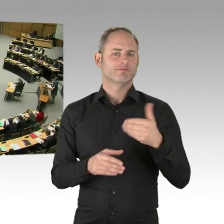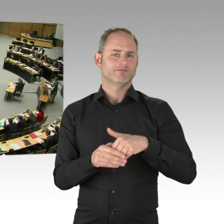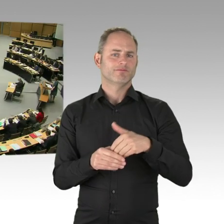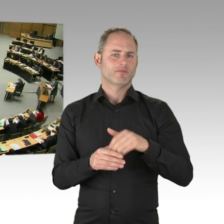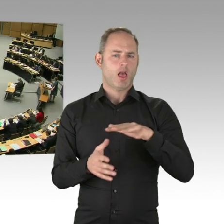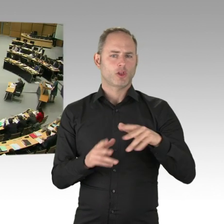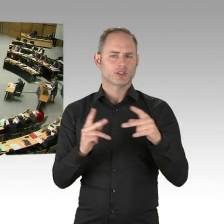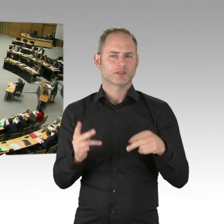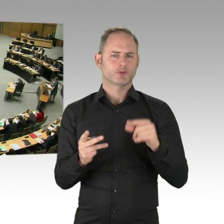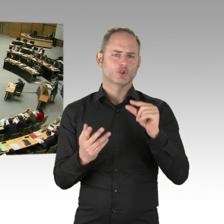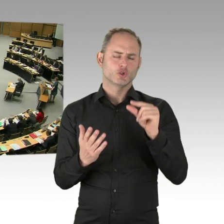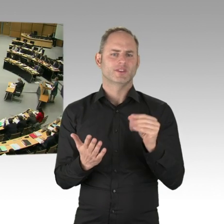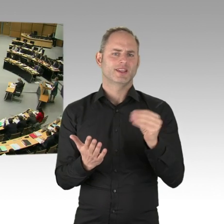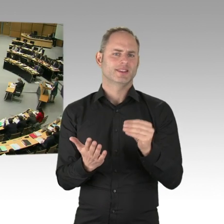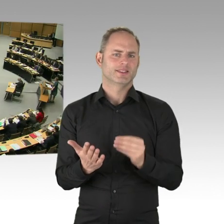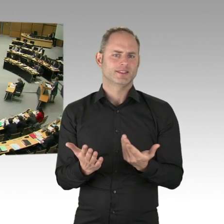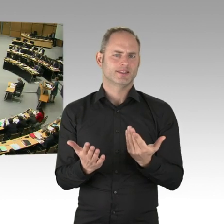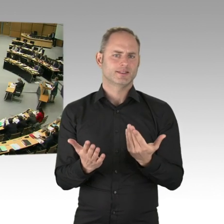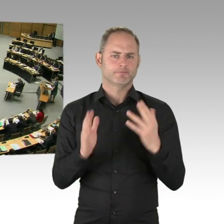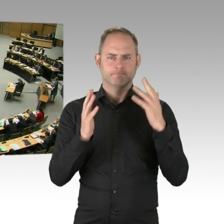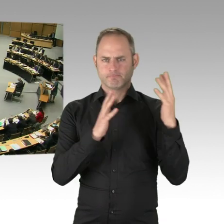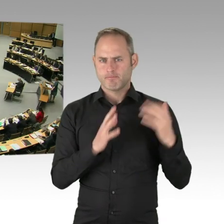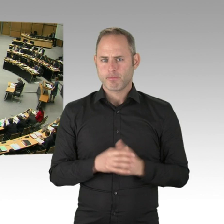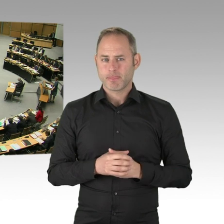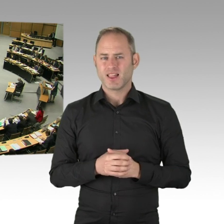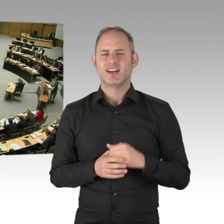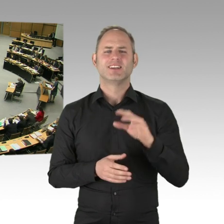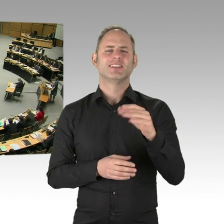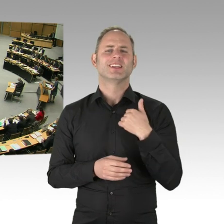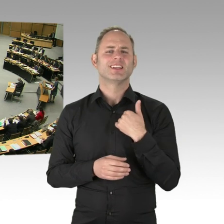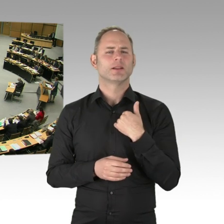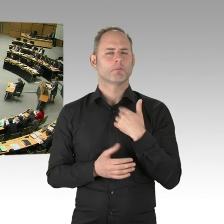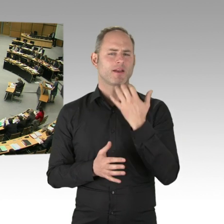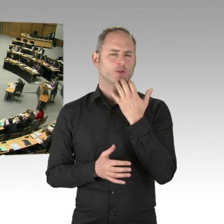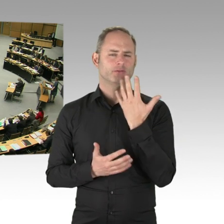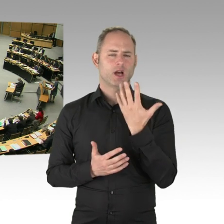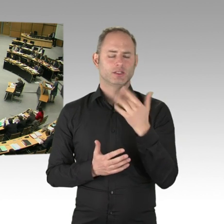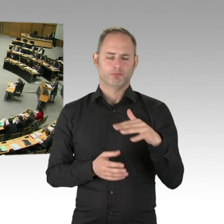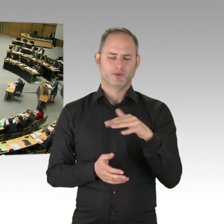gehandelt. Im Bereich Justiz und innere Sicherheit ist ein erster wichtiger Schritt mit der